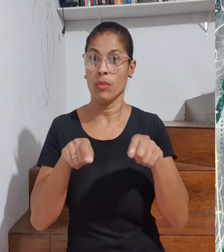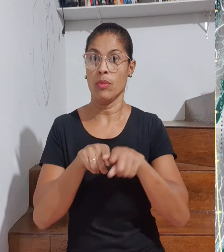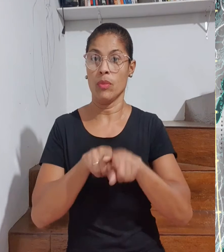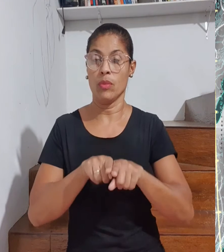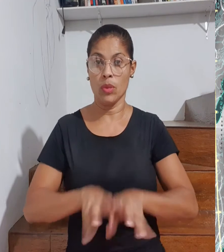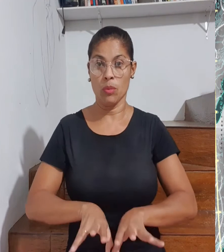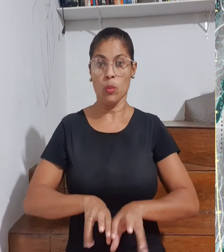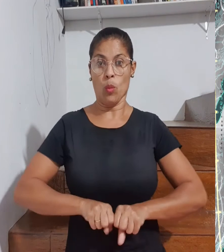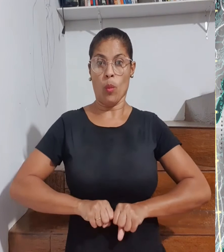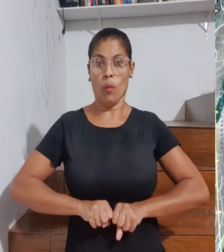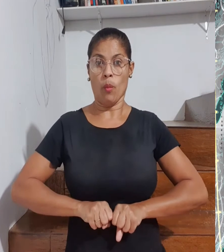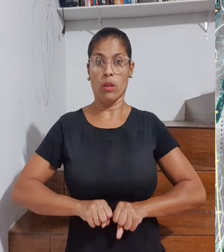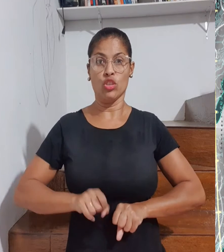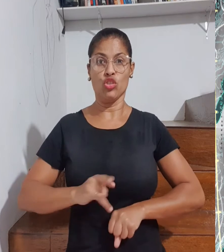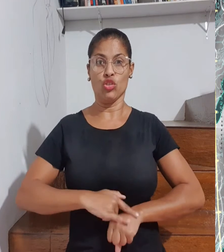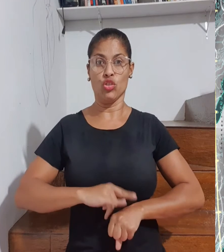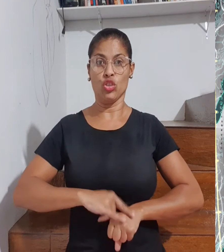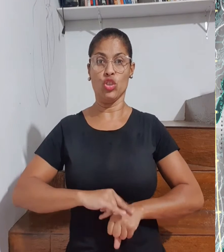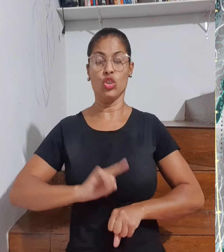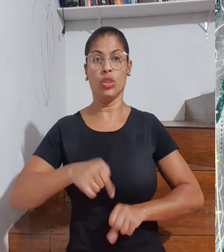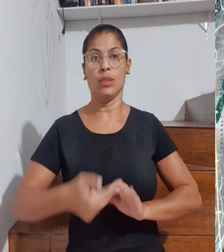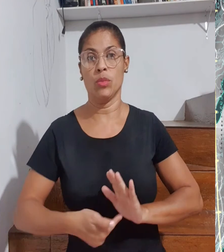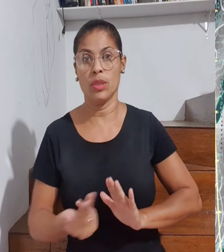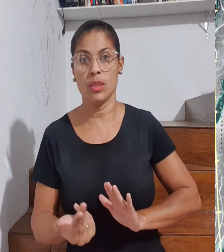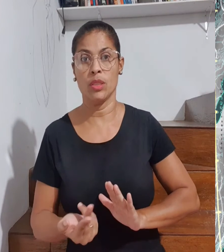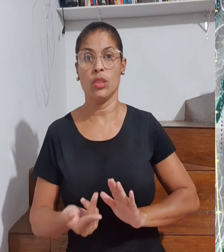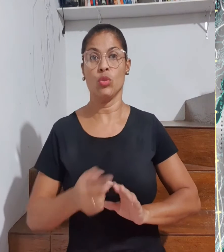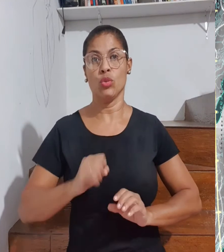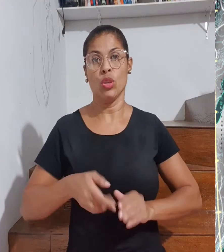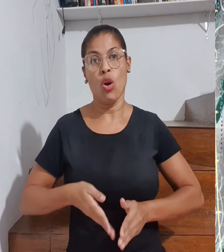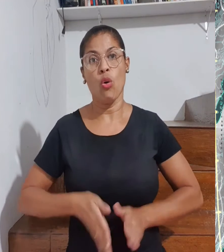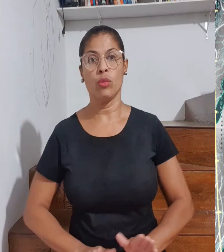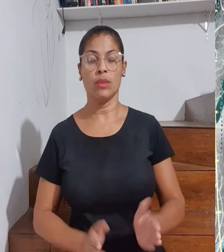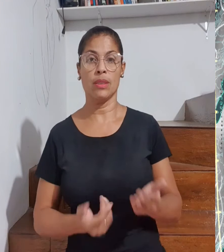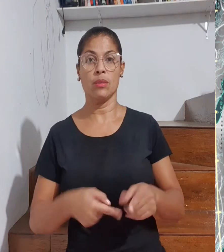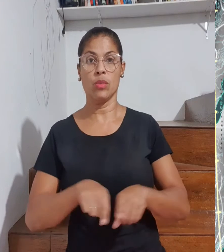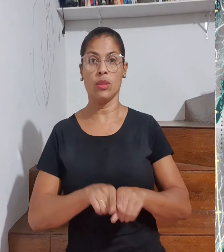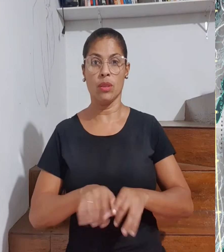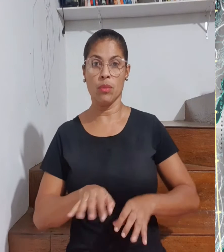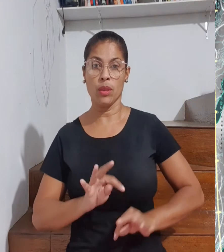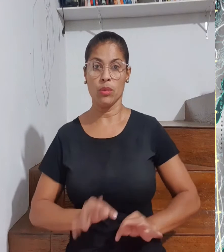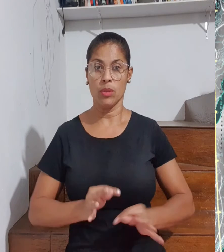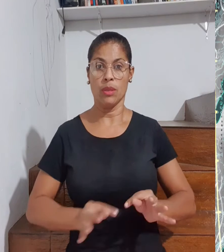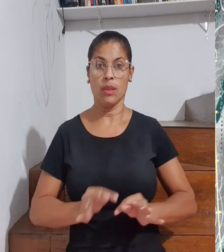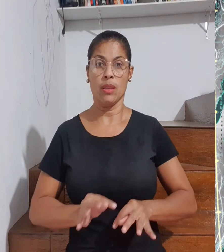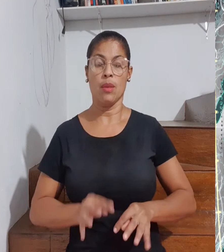retenção urinária pós-operatória e pós-parto e no tratamento da atonia neurogênica da bexiga.